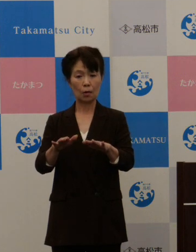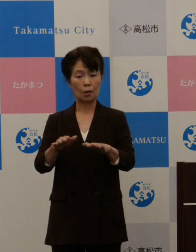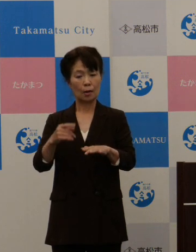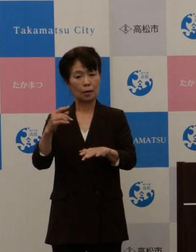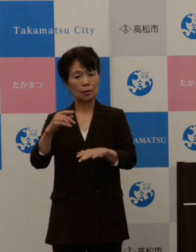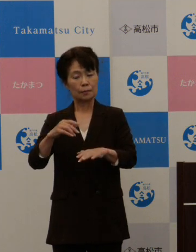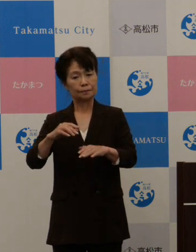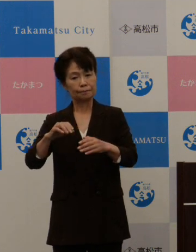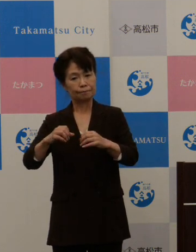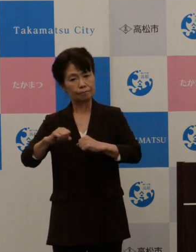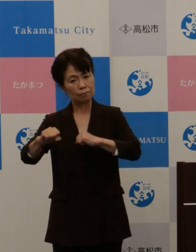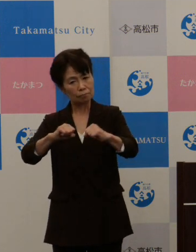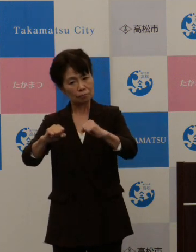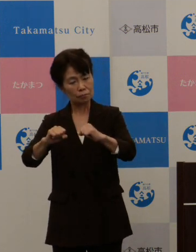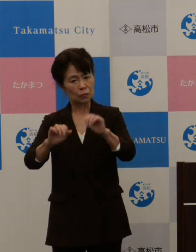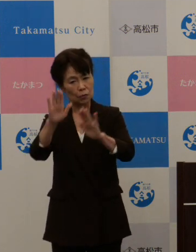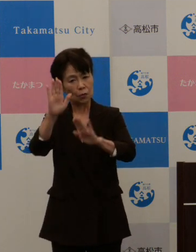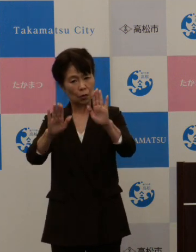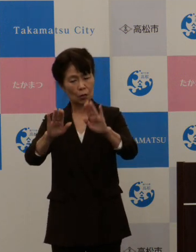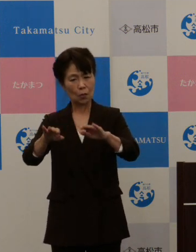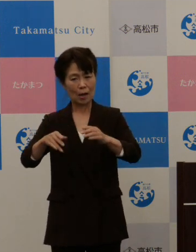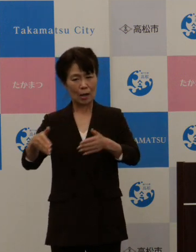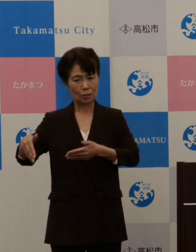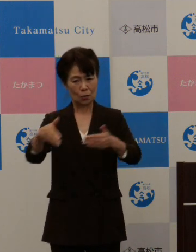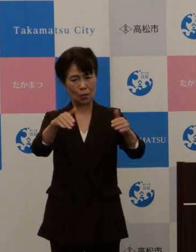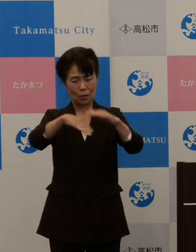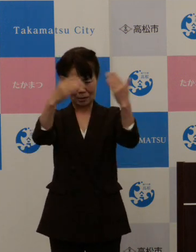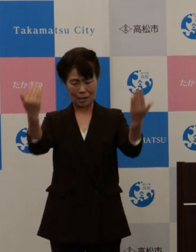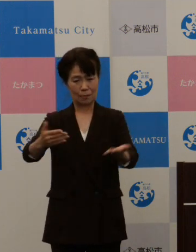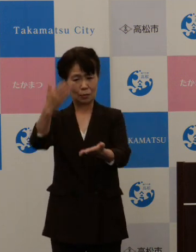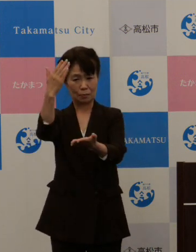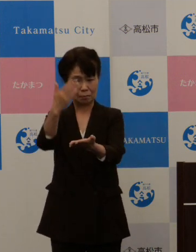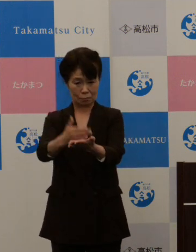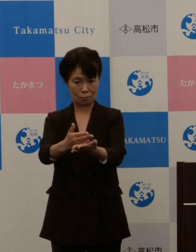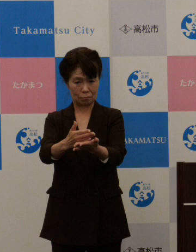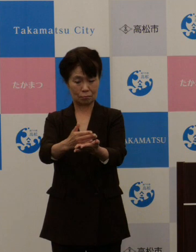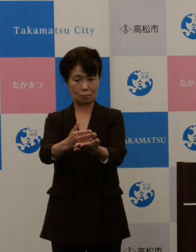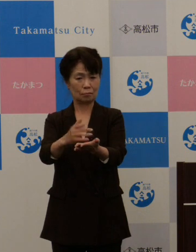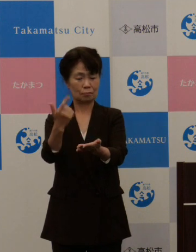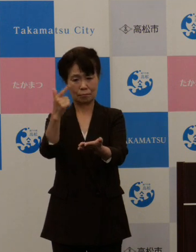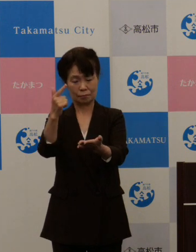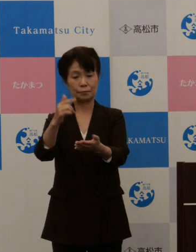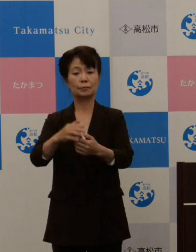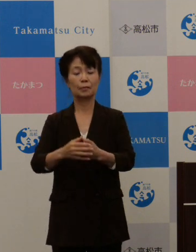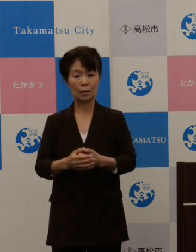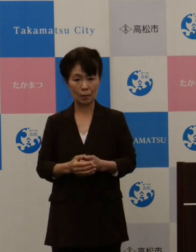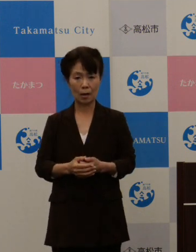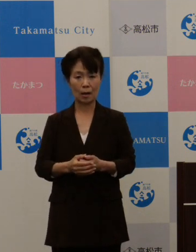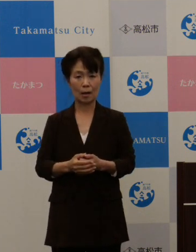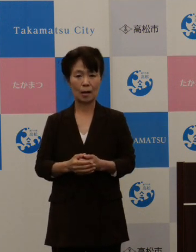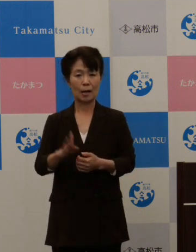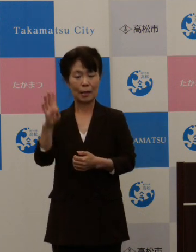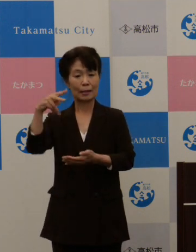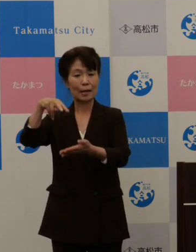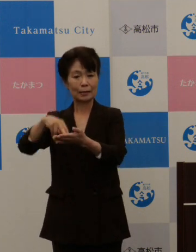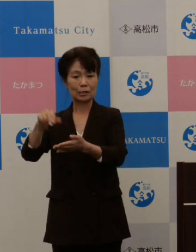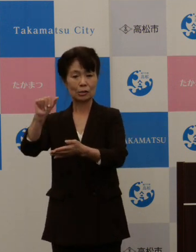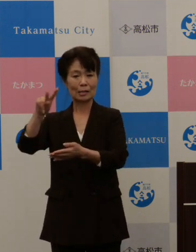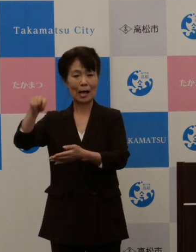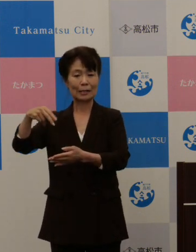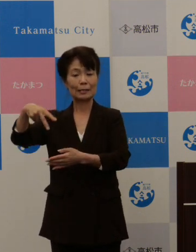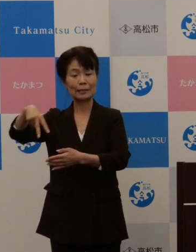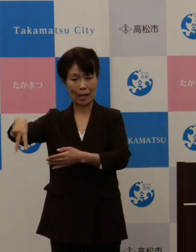針から全面通行止めの運用に改めるといったような場合には、県立アリーナのオ